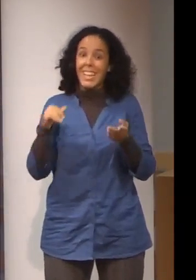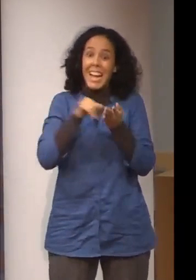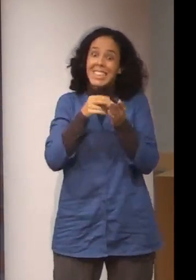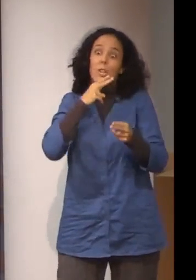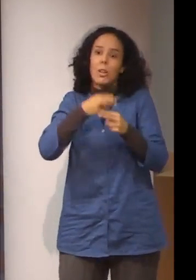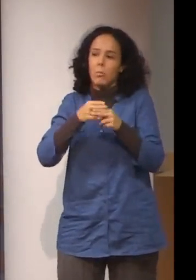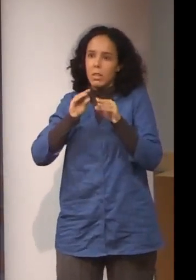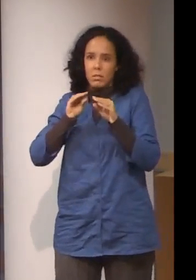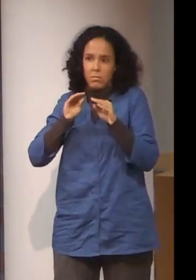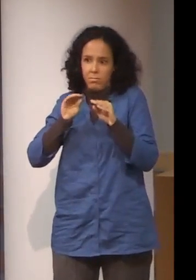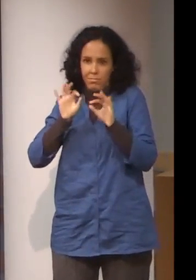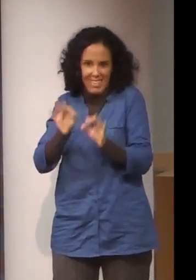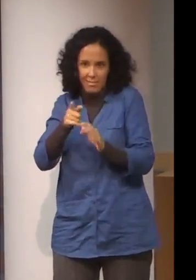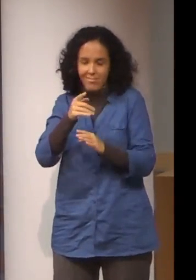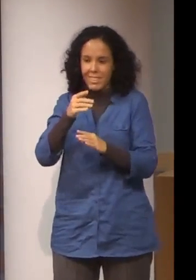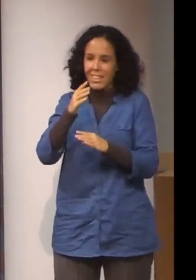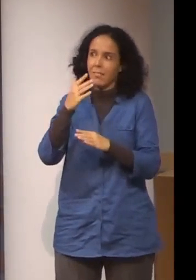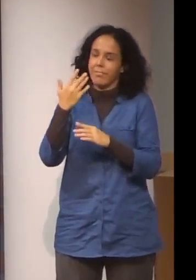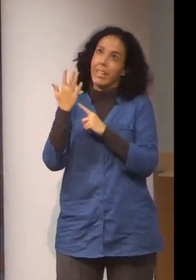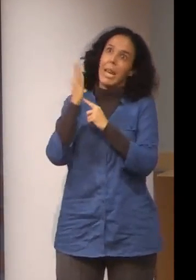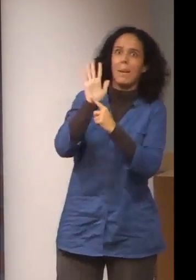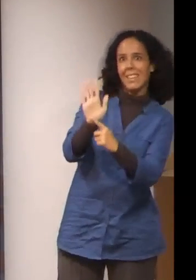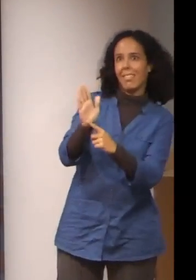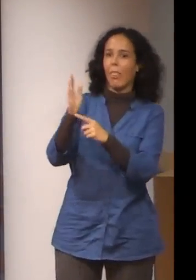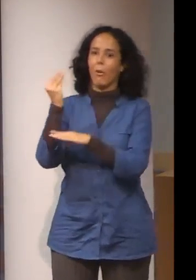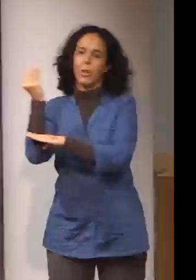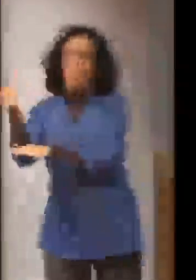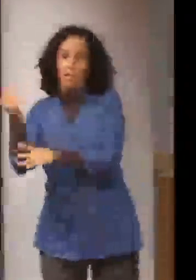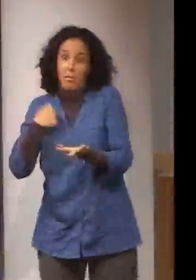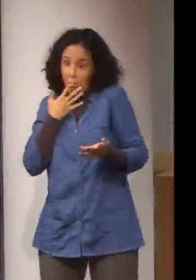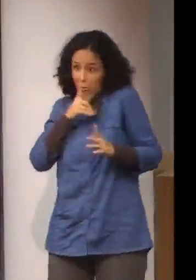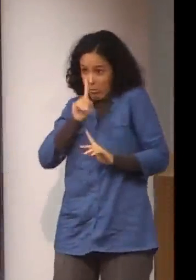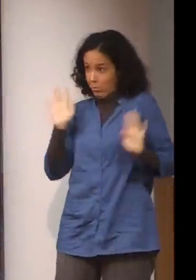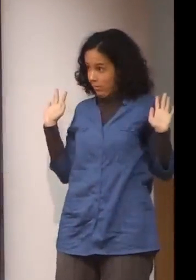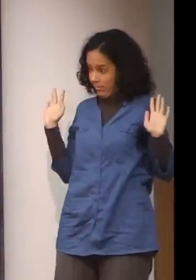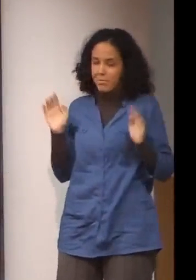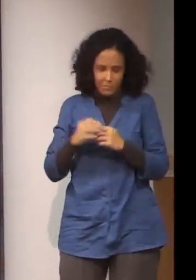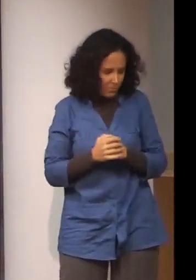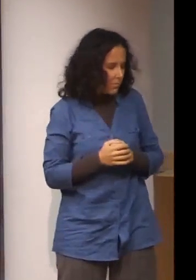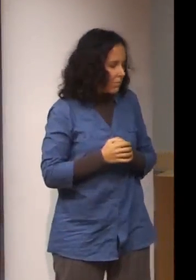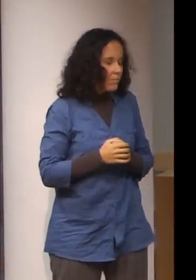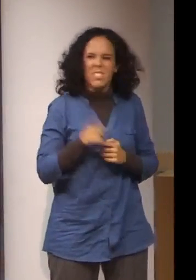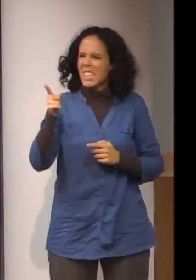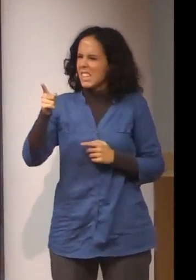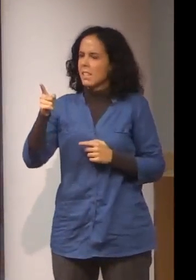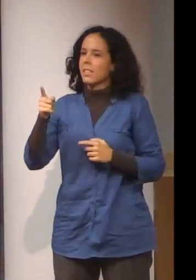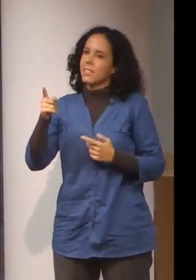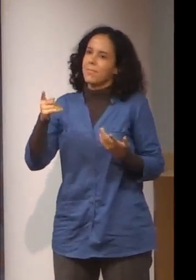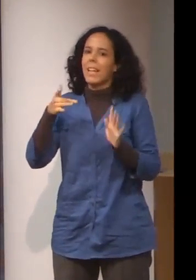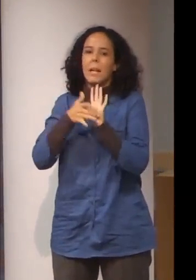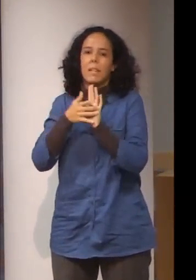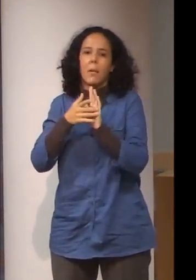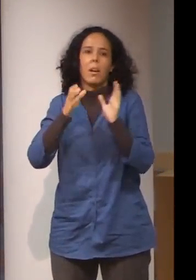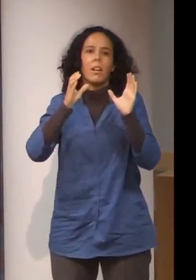que matizar ese aspecto. Esa sería un poco la traducción literal, digamos, de este concepto.